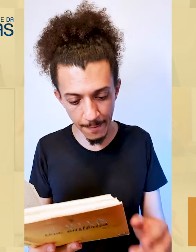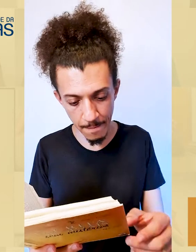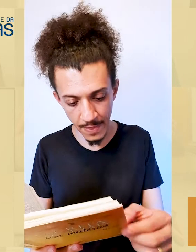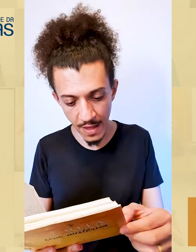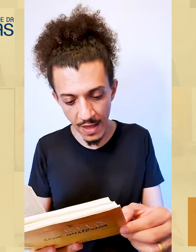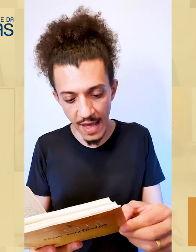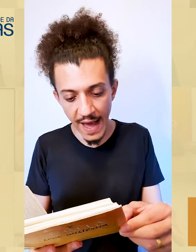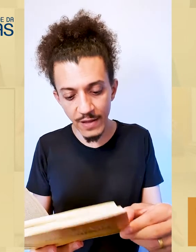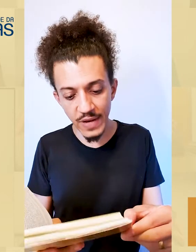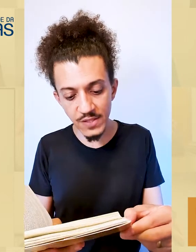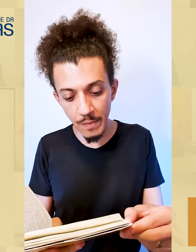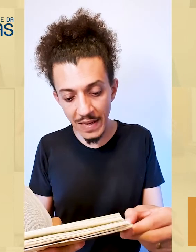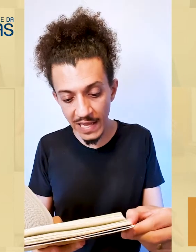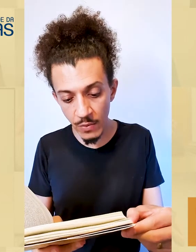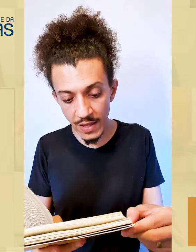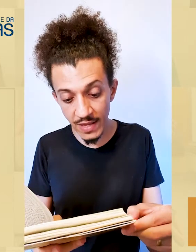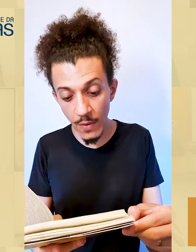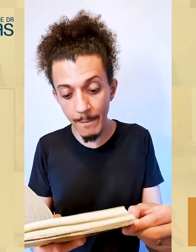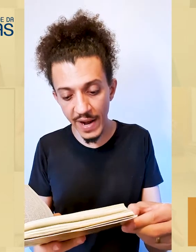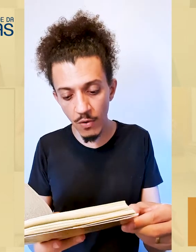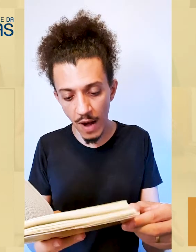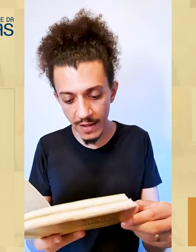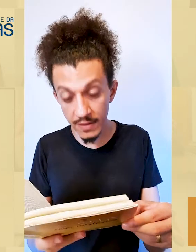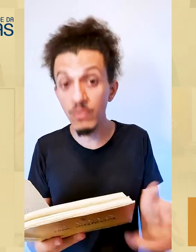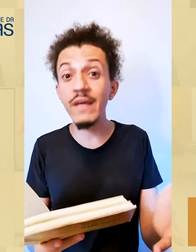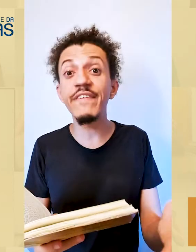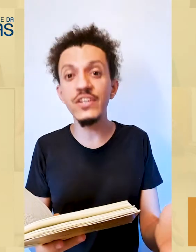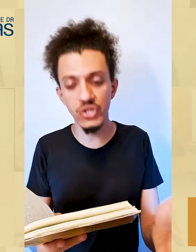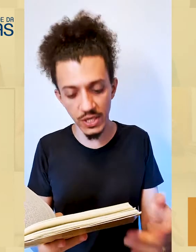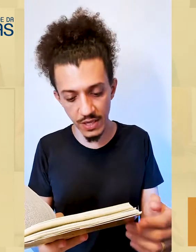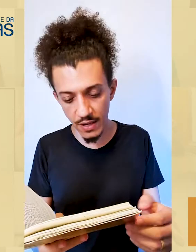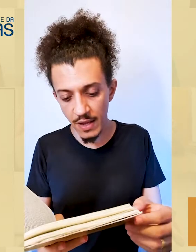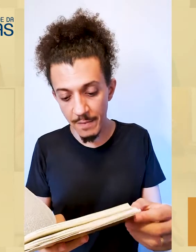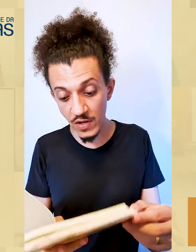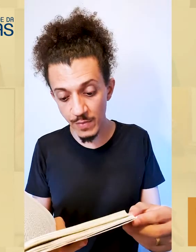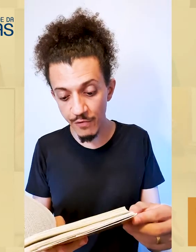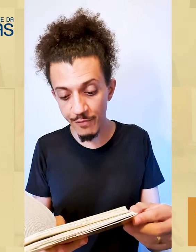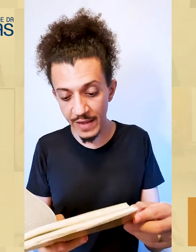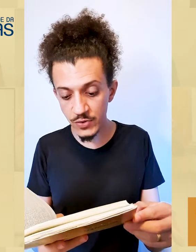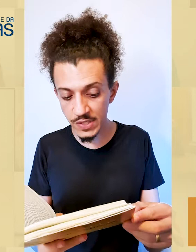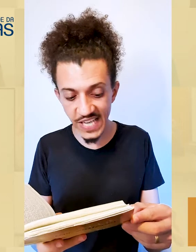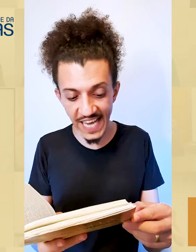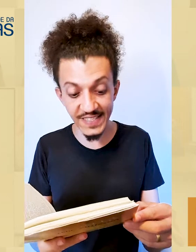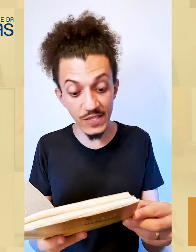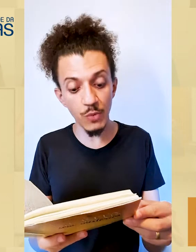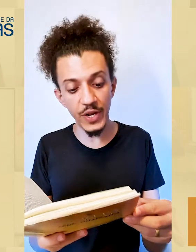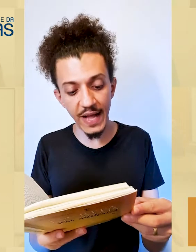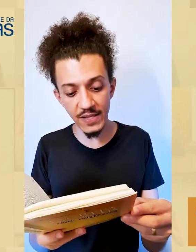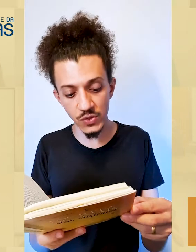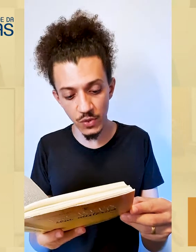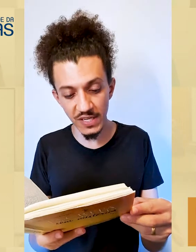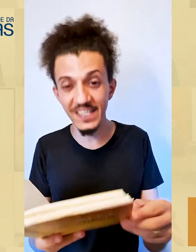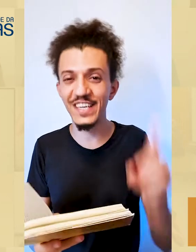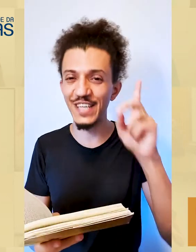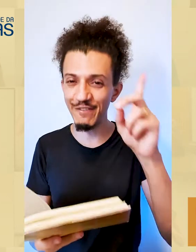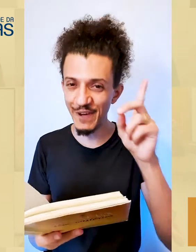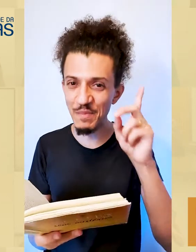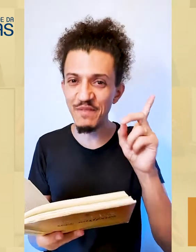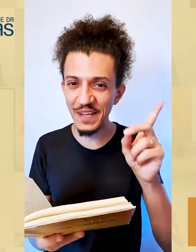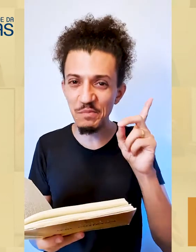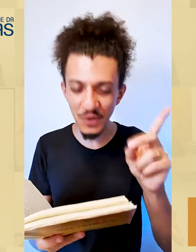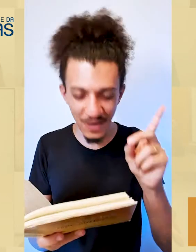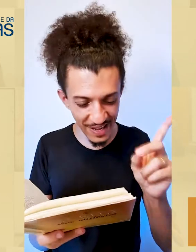universidadesdalibras.com.br. A educação bilíngue, tão apregoada, tão defendida pelos movimentos sociais das comunidades surdas, que já